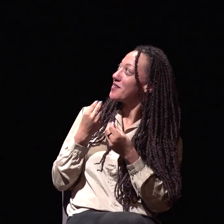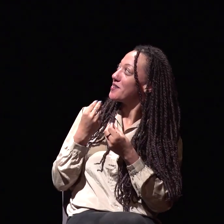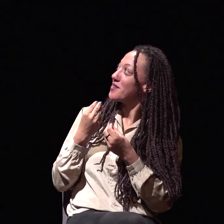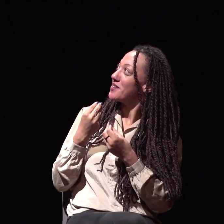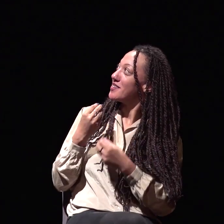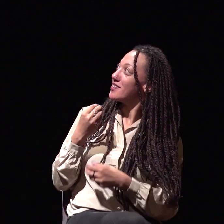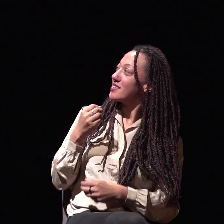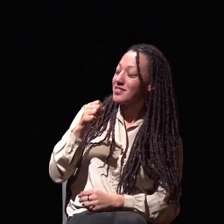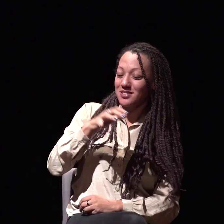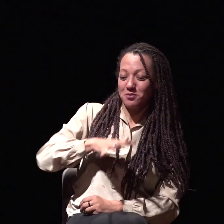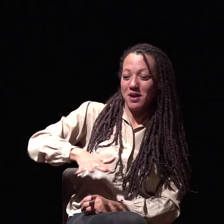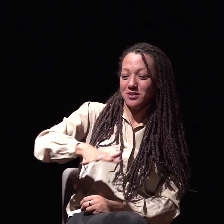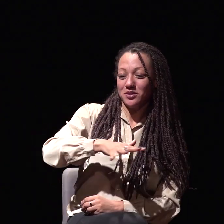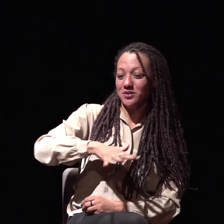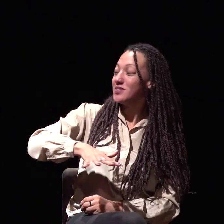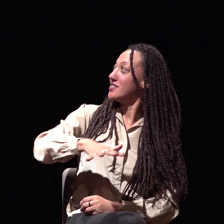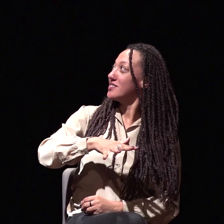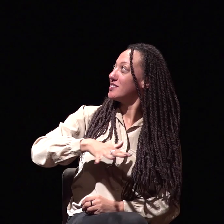diz espaço?